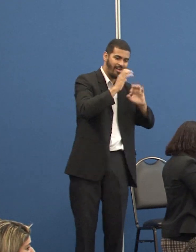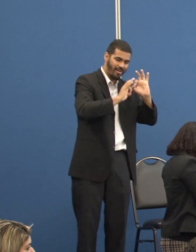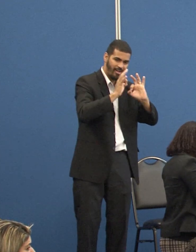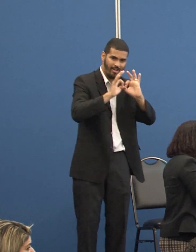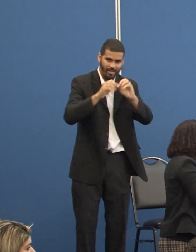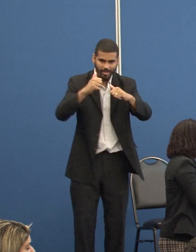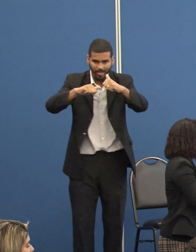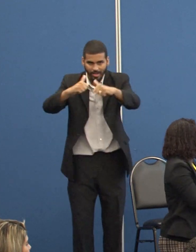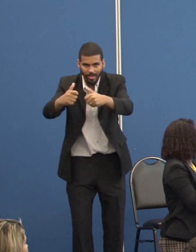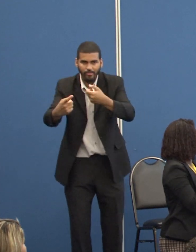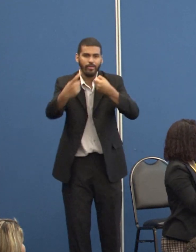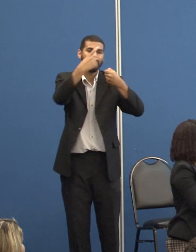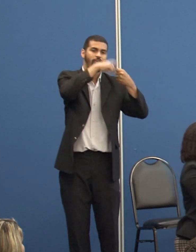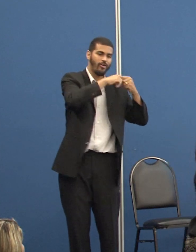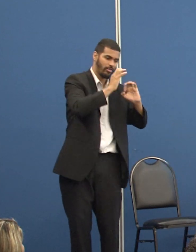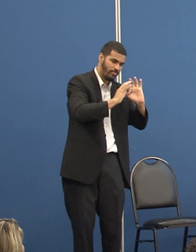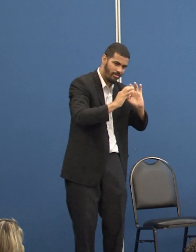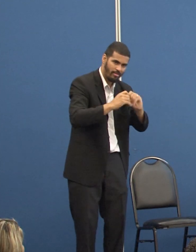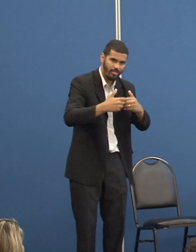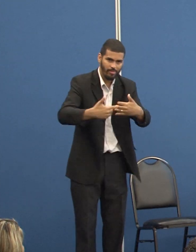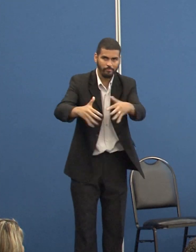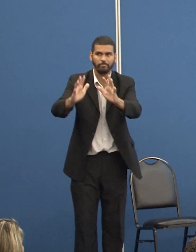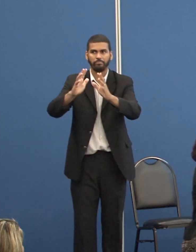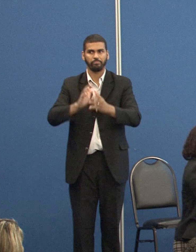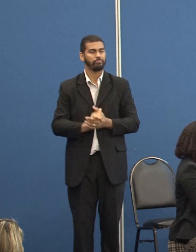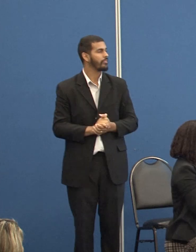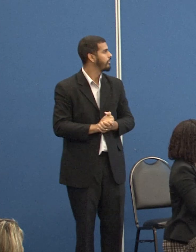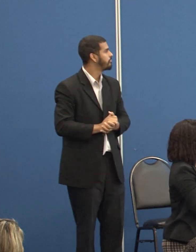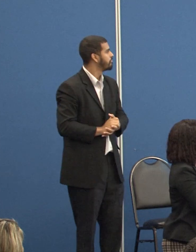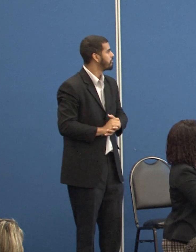Cadê? Está aqui.